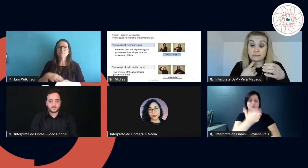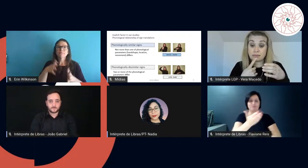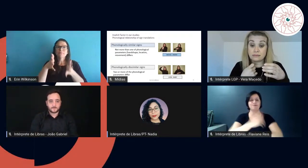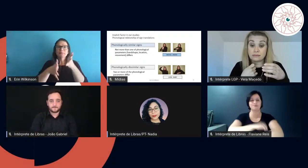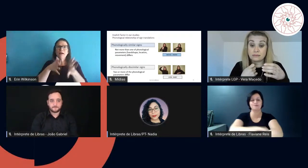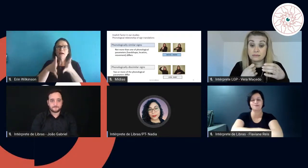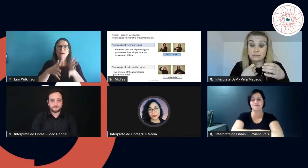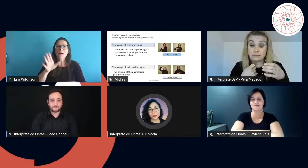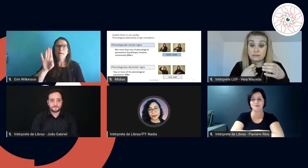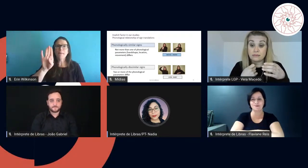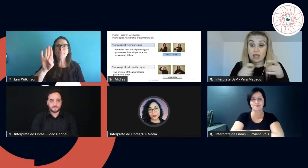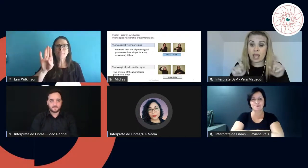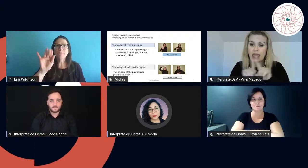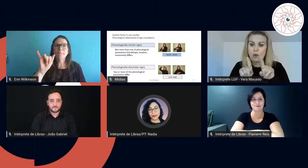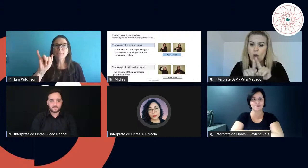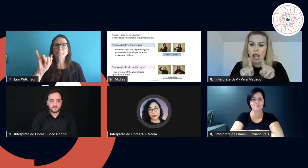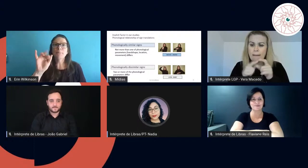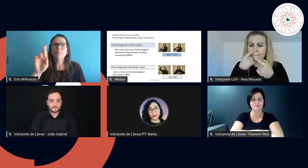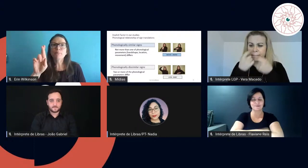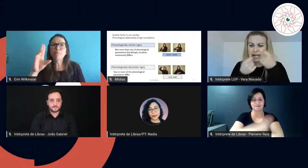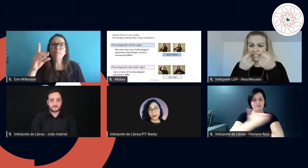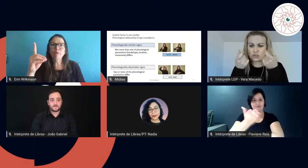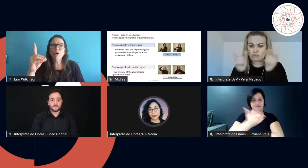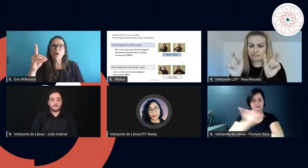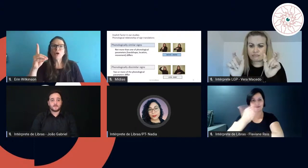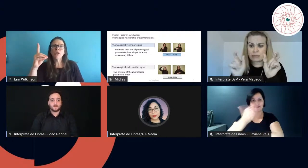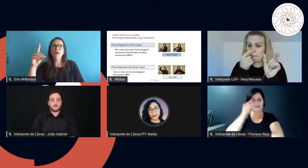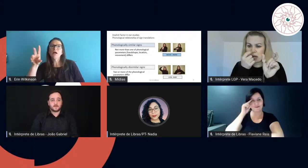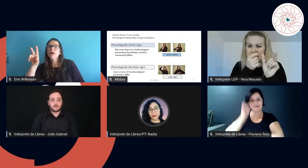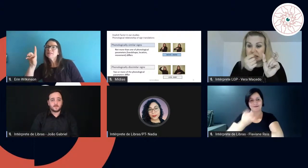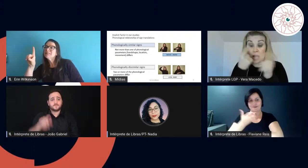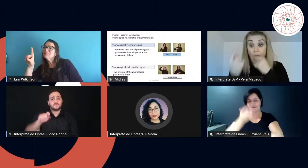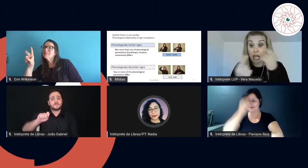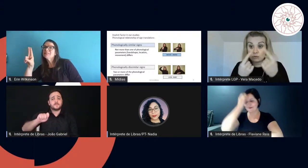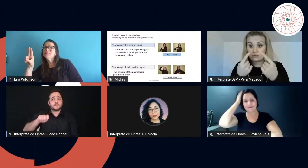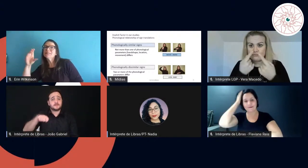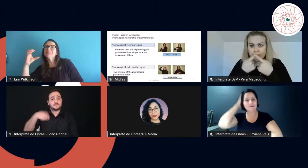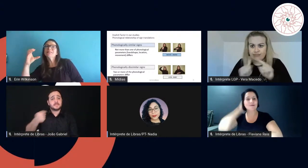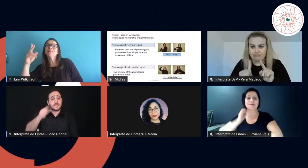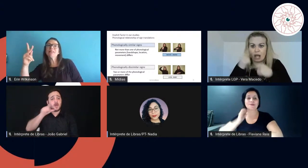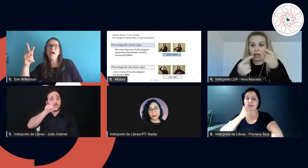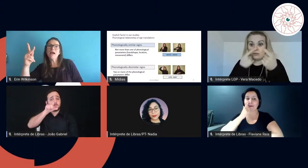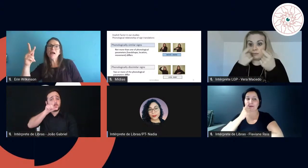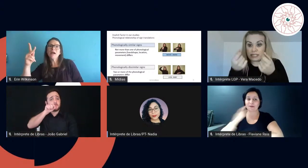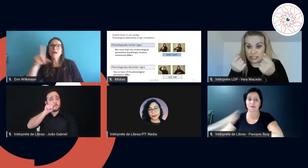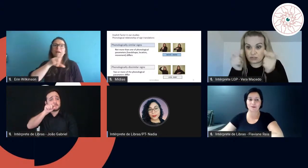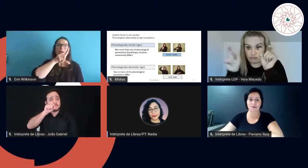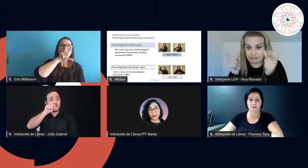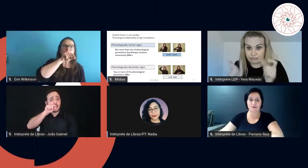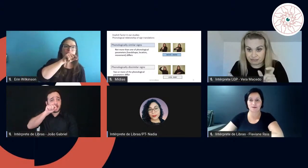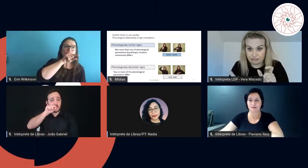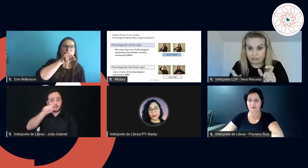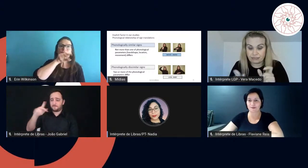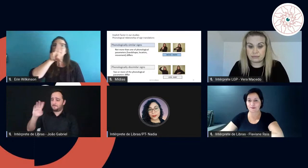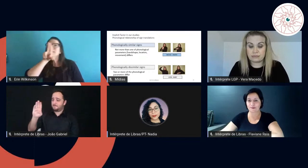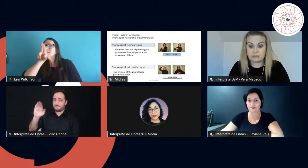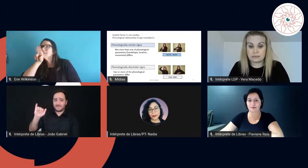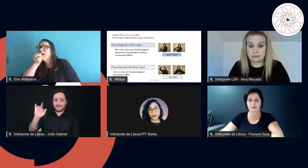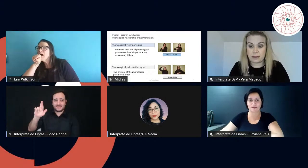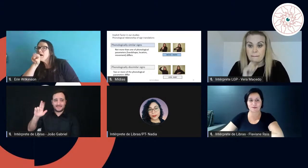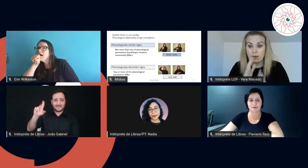inglês que são similares e outras que se diferem. Vamos,